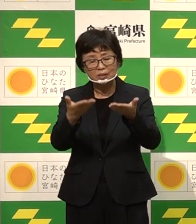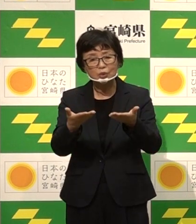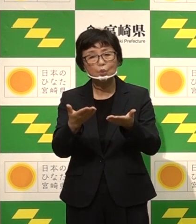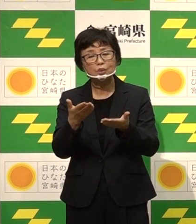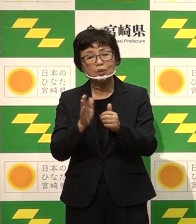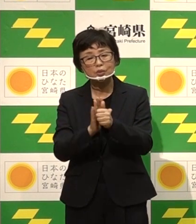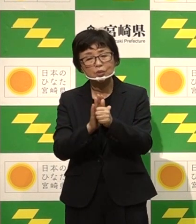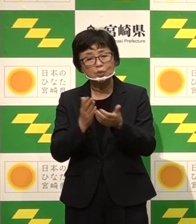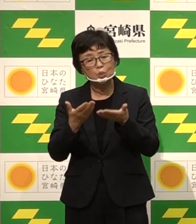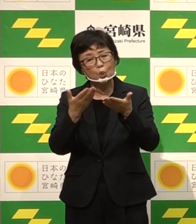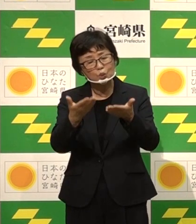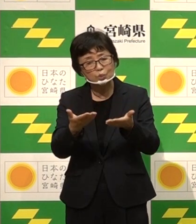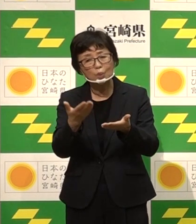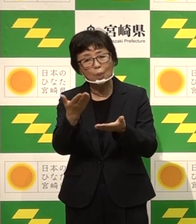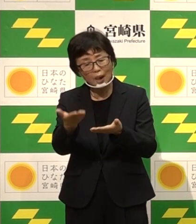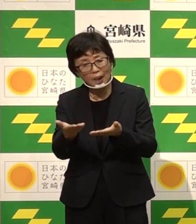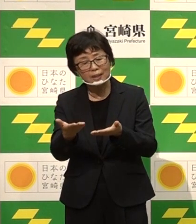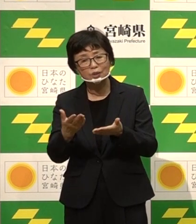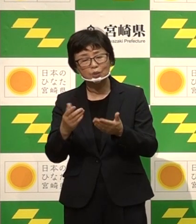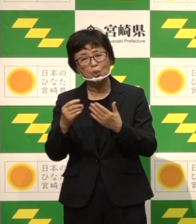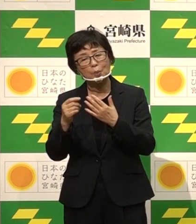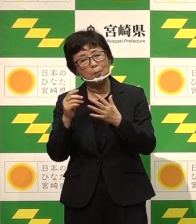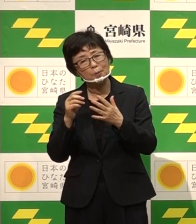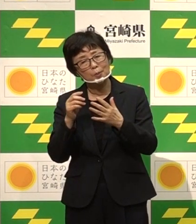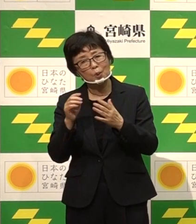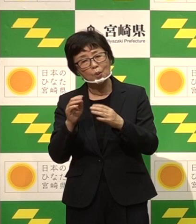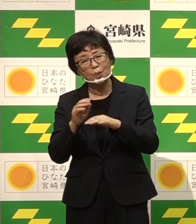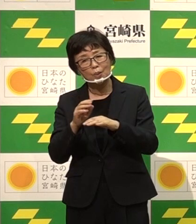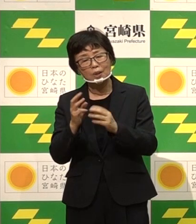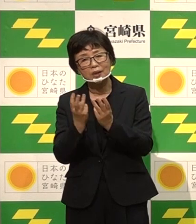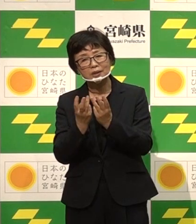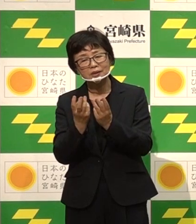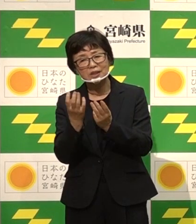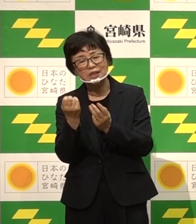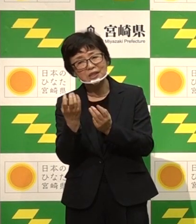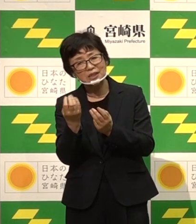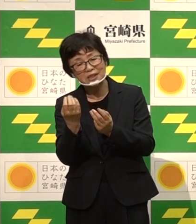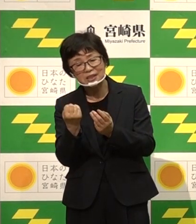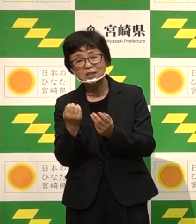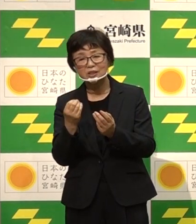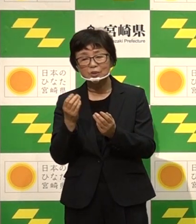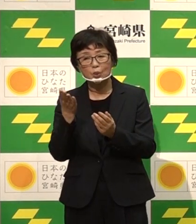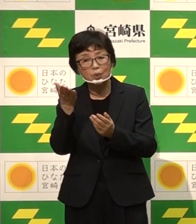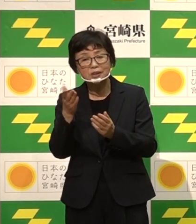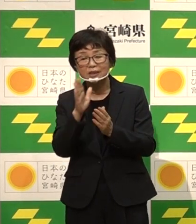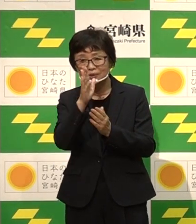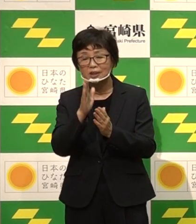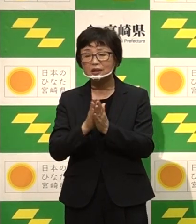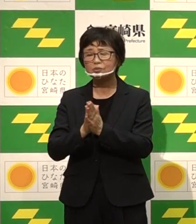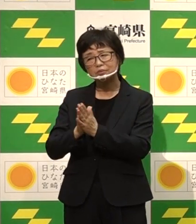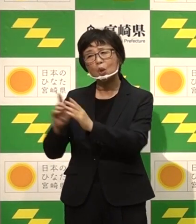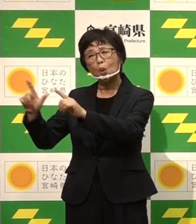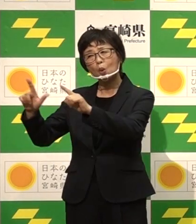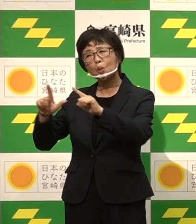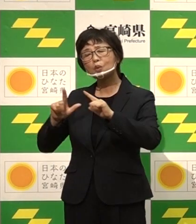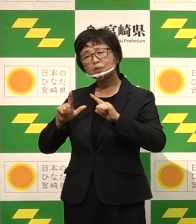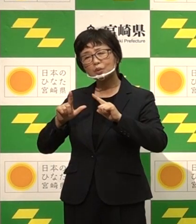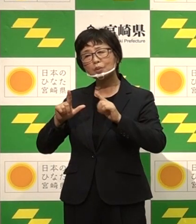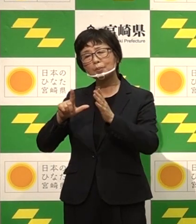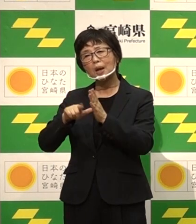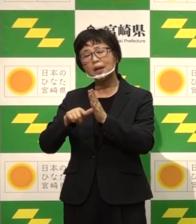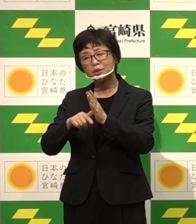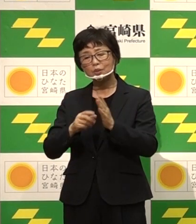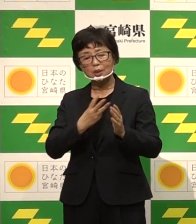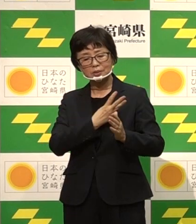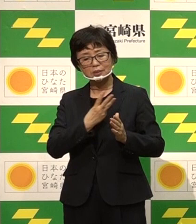安といいますか、そういうところってございますでしょうか。 はい、そうですね、事務方の報告によると、場合によっては3、